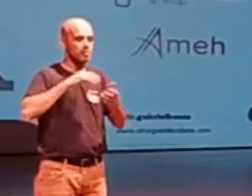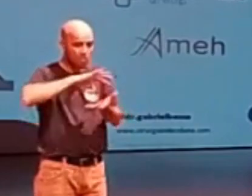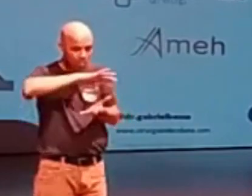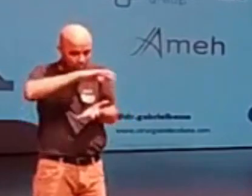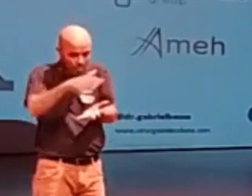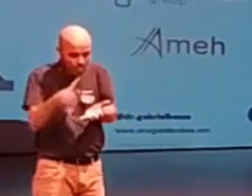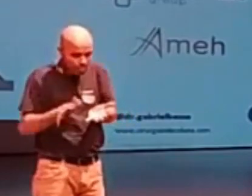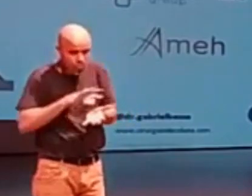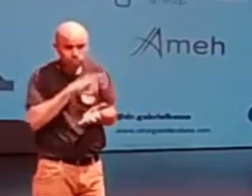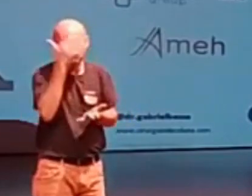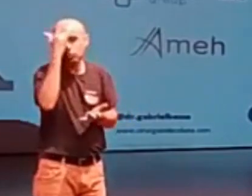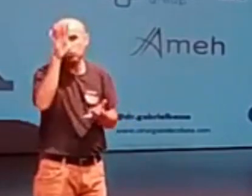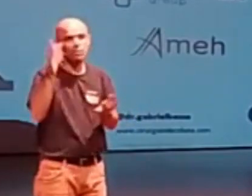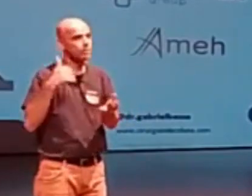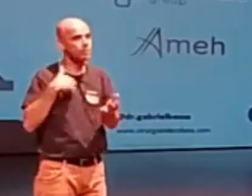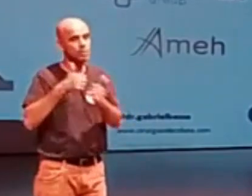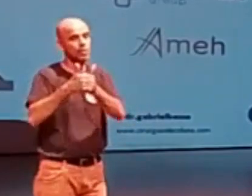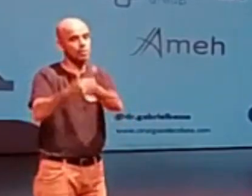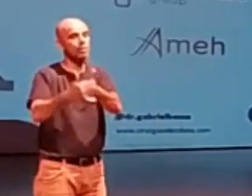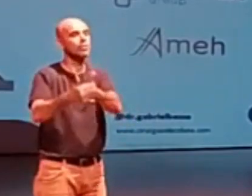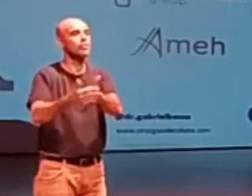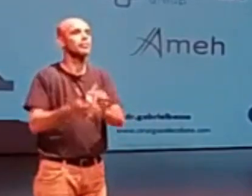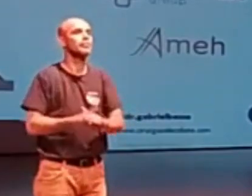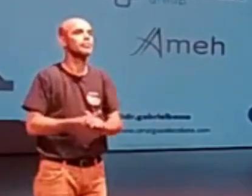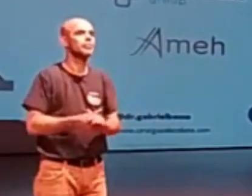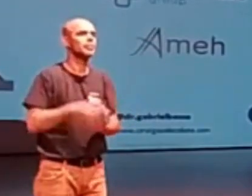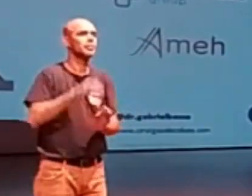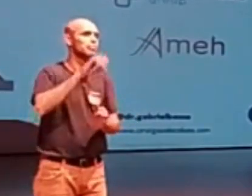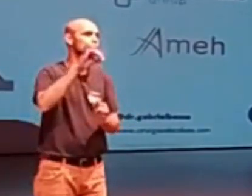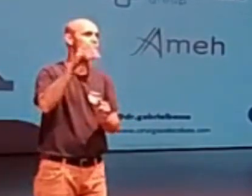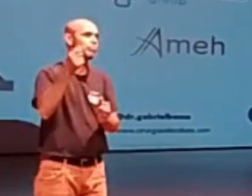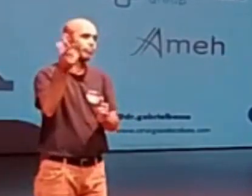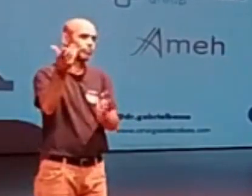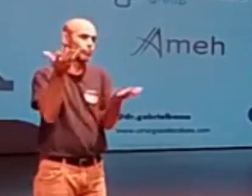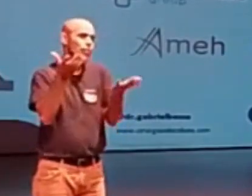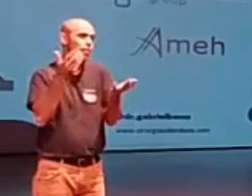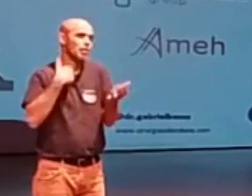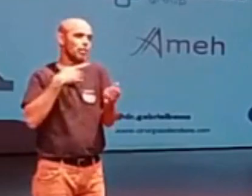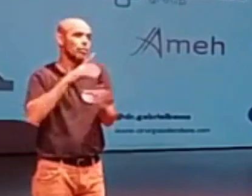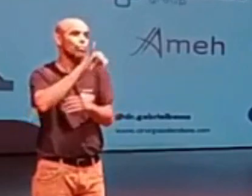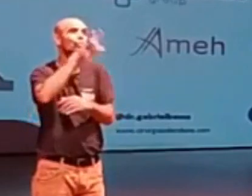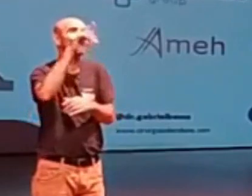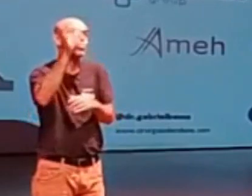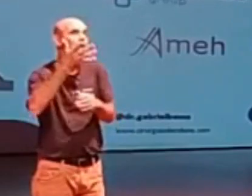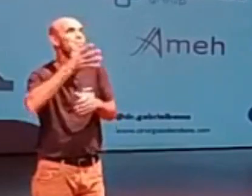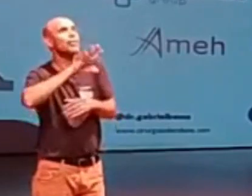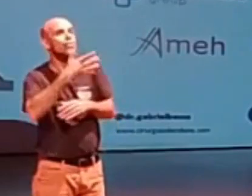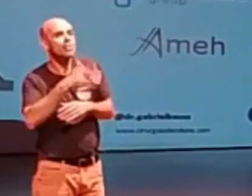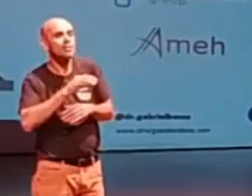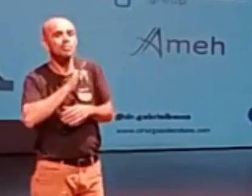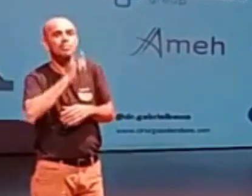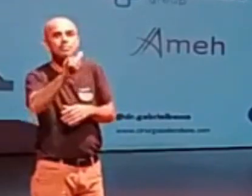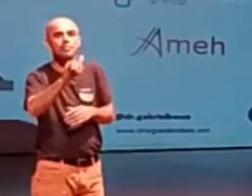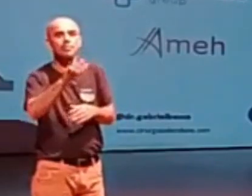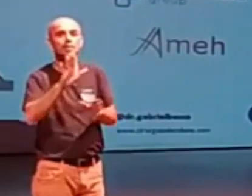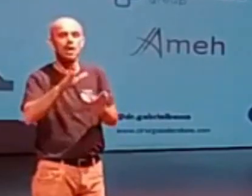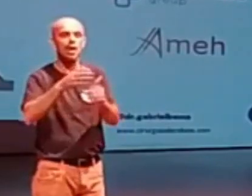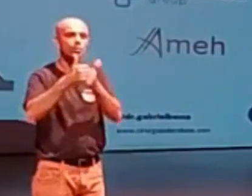acompanha. A gente fala uma data porque vocês gostam de ouvir data. Mas não precisa disso. É